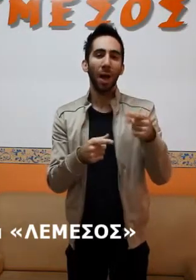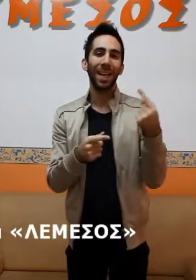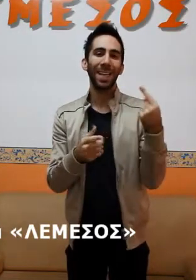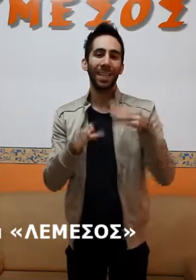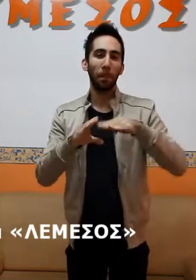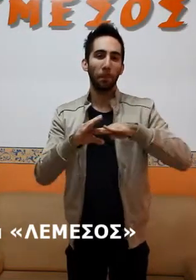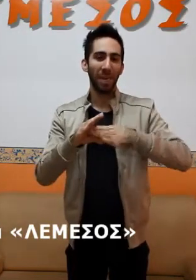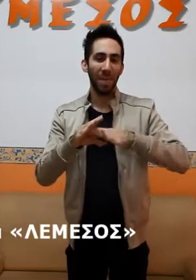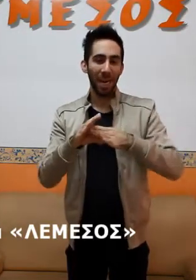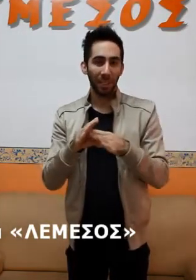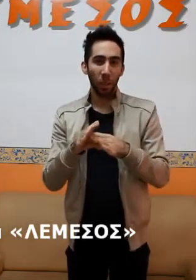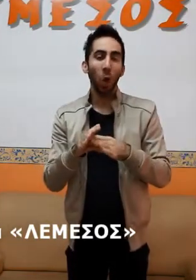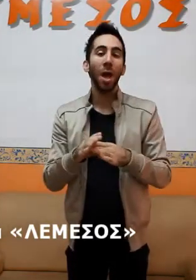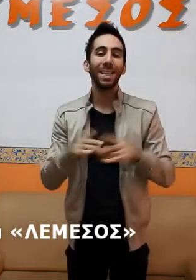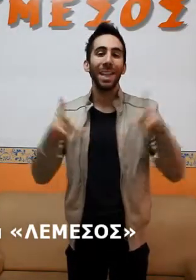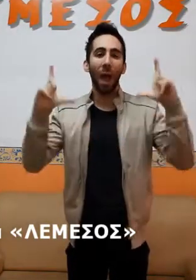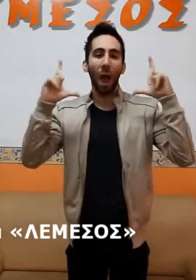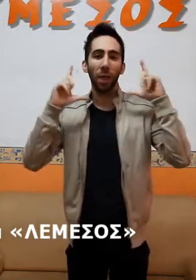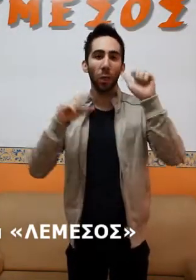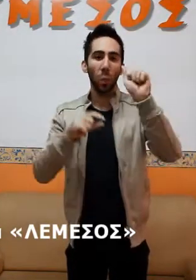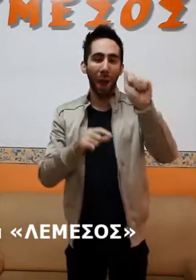Ανδρέου 253.